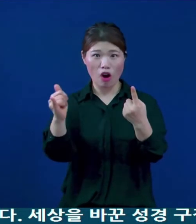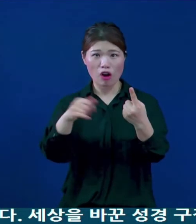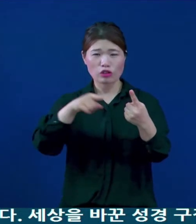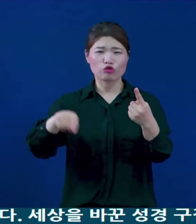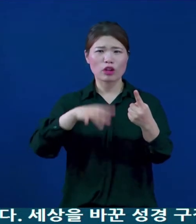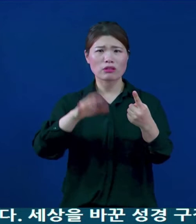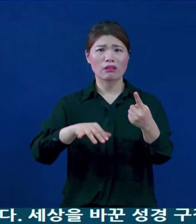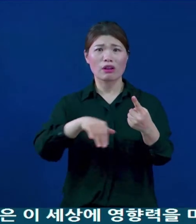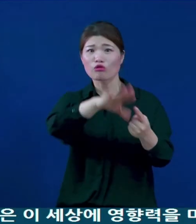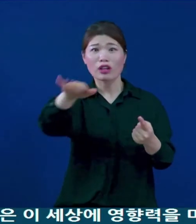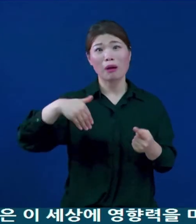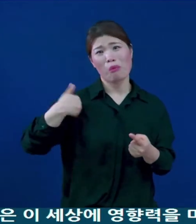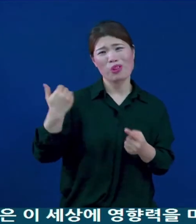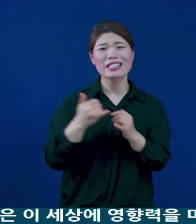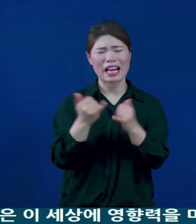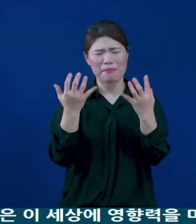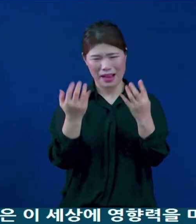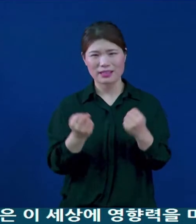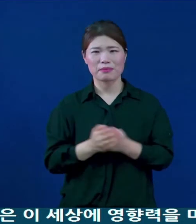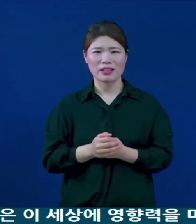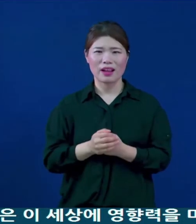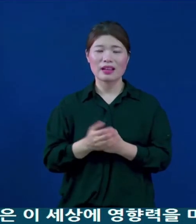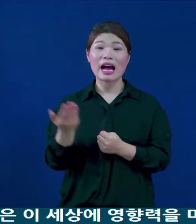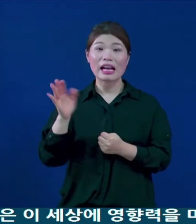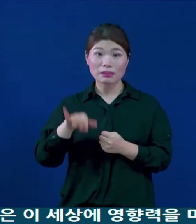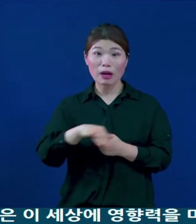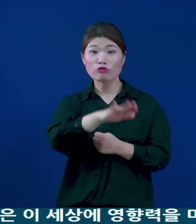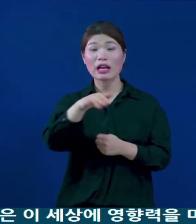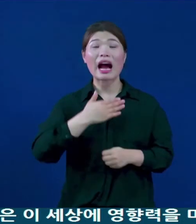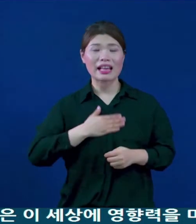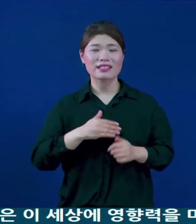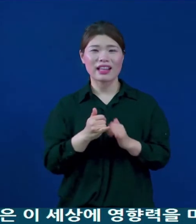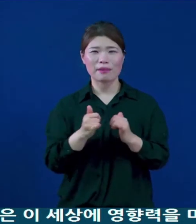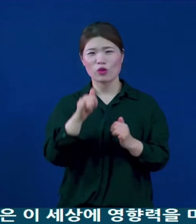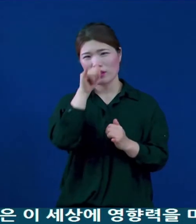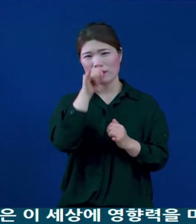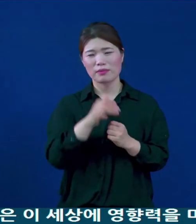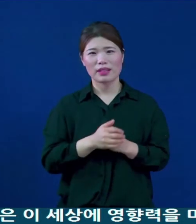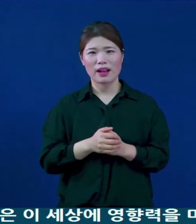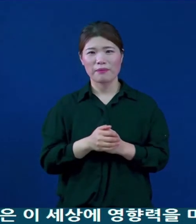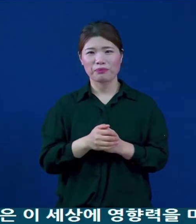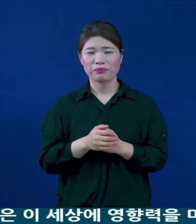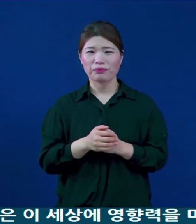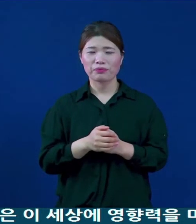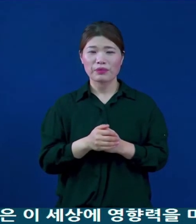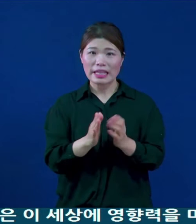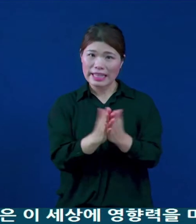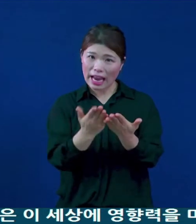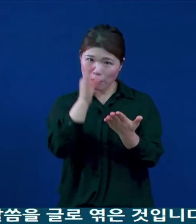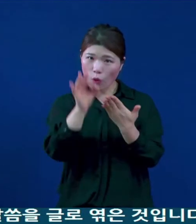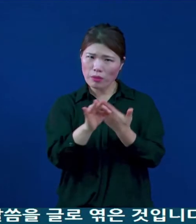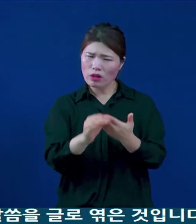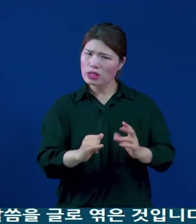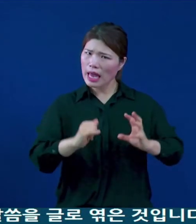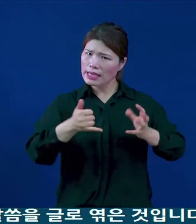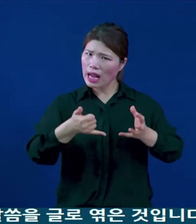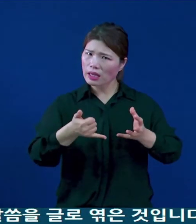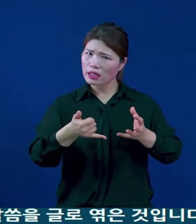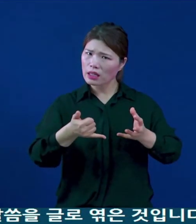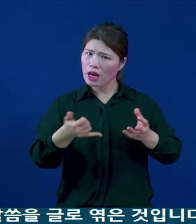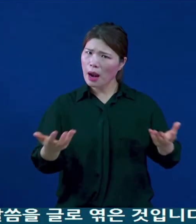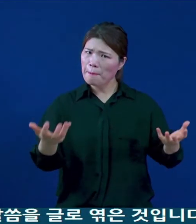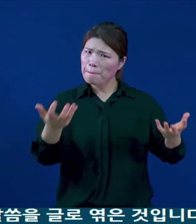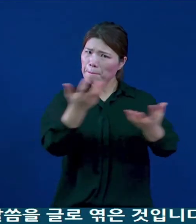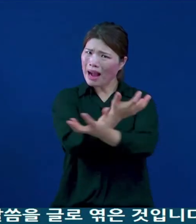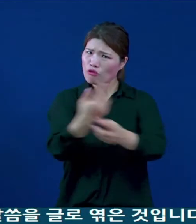분이 다수예요. 근데 우리가 아는 분들도 꽤 있죠. 세상을 바꾼